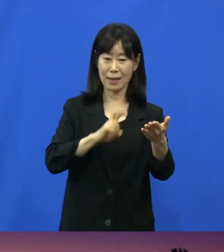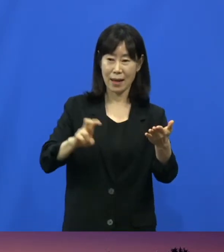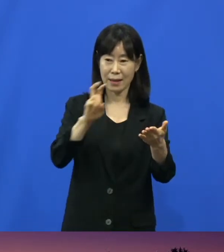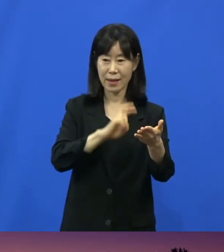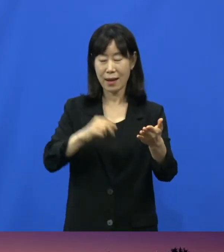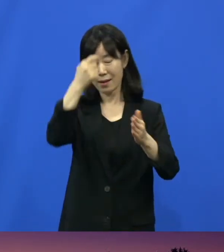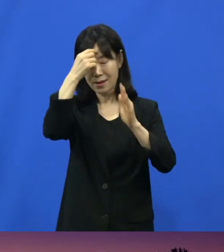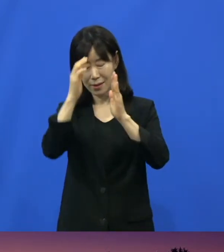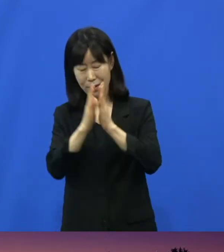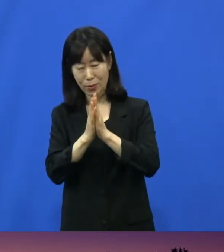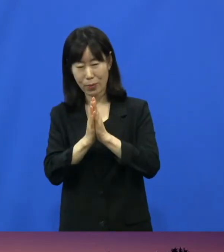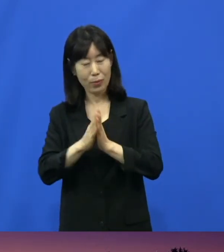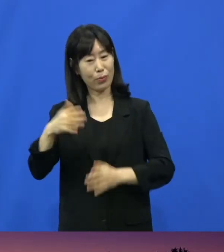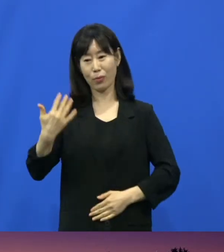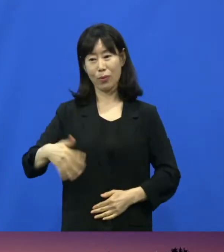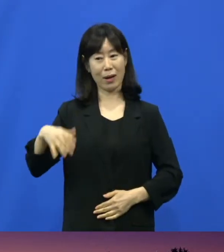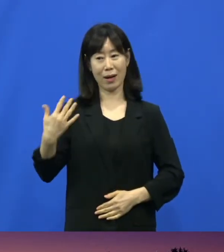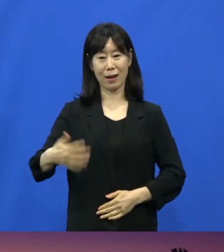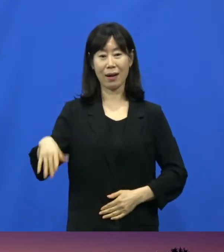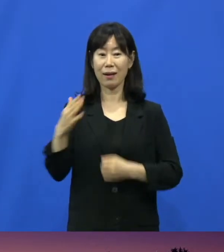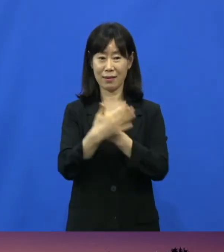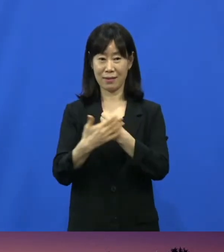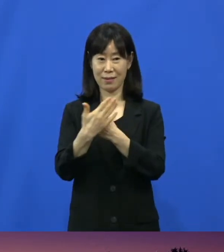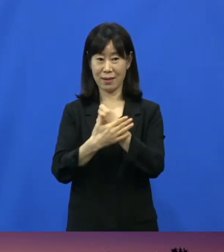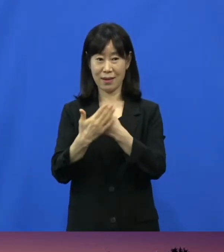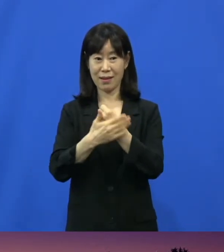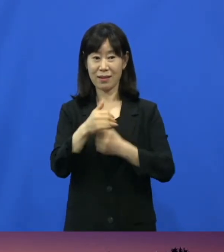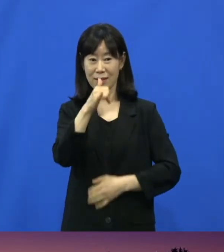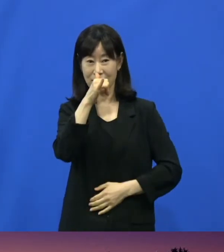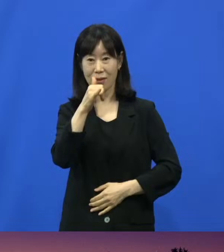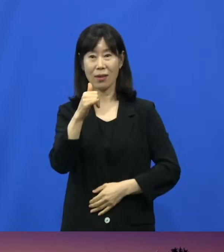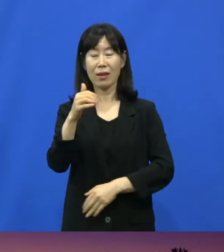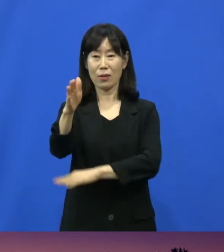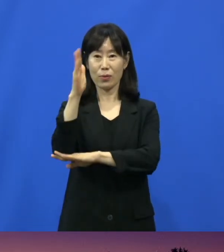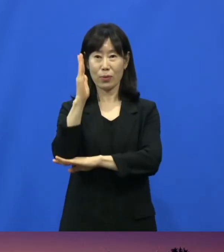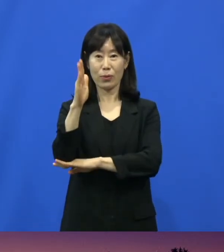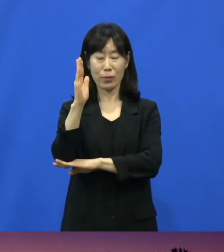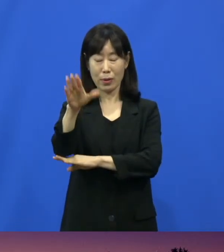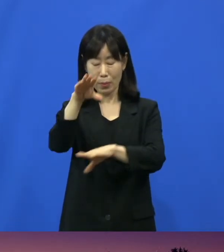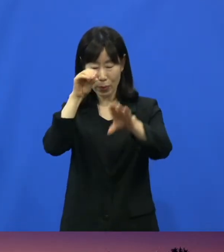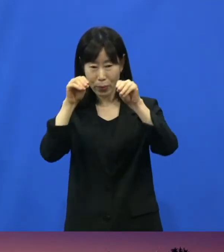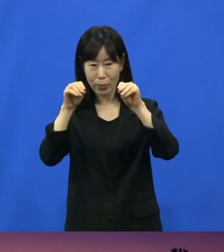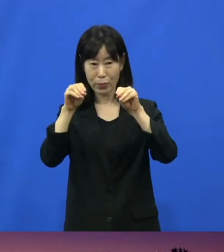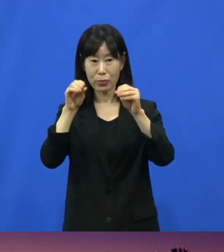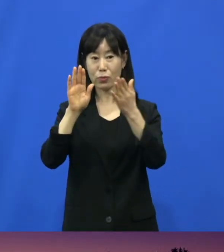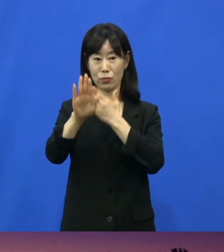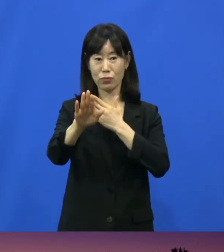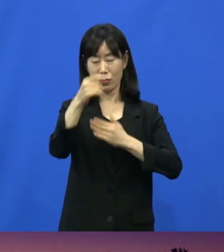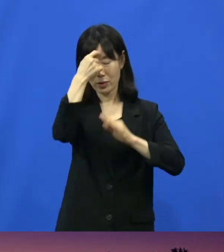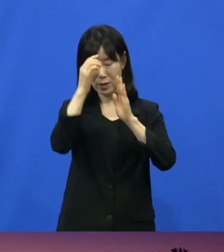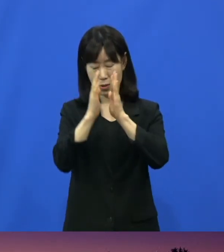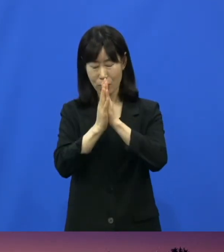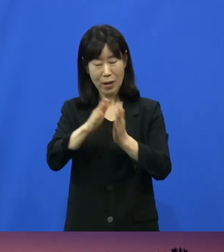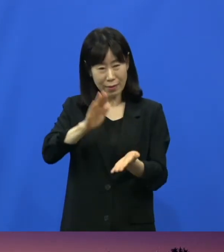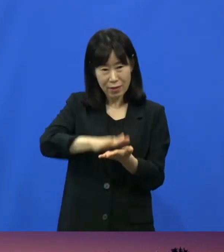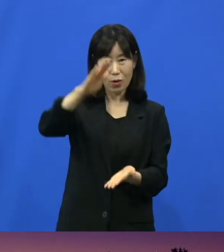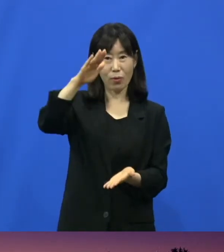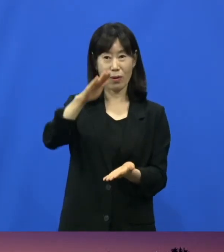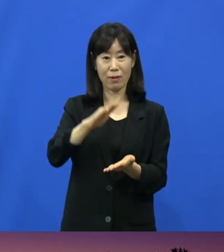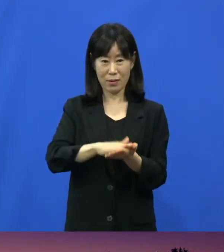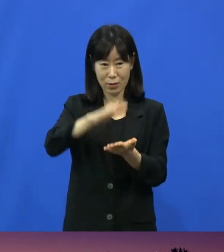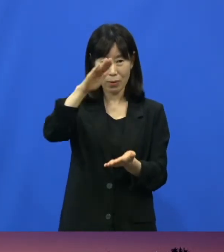얼마나 놀라운 것입니까? 그리고 이제 말씀을 듣고 난 다음에 기도하는데 얼마나 뜨거워요, 그죠? 여기는